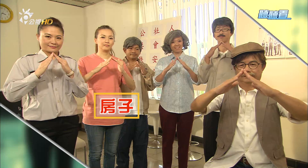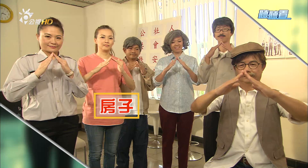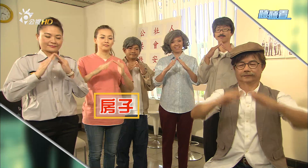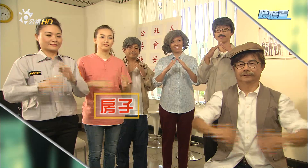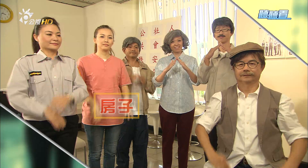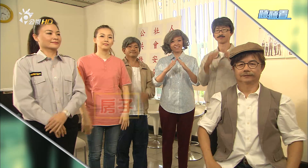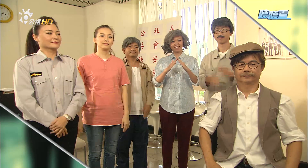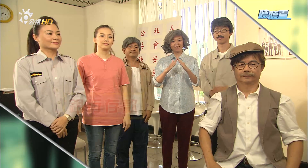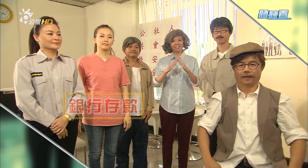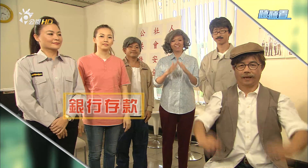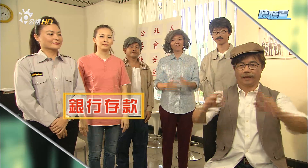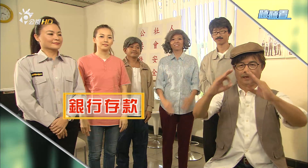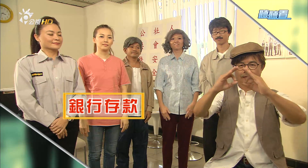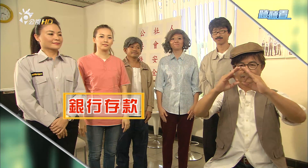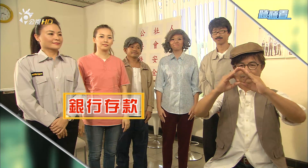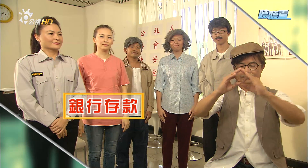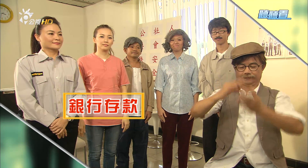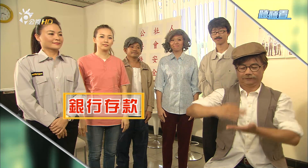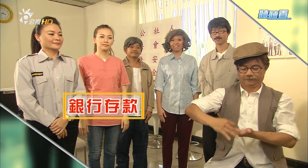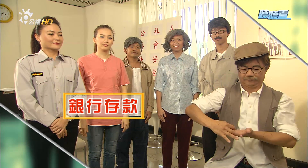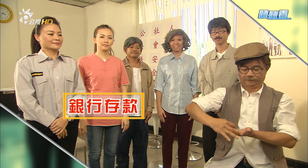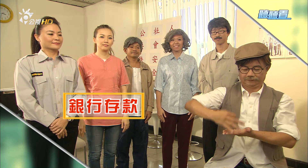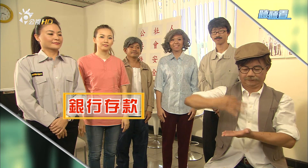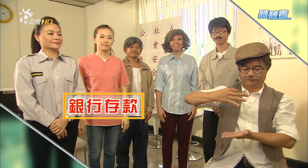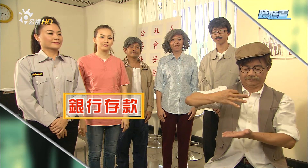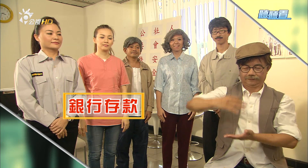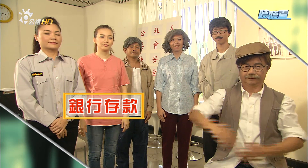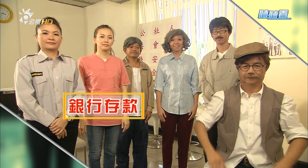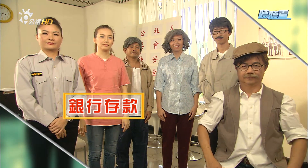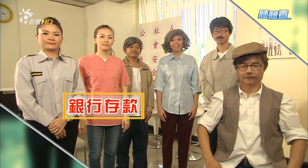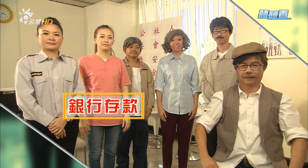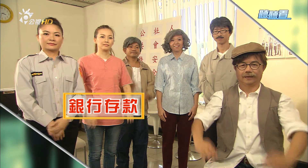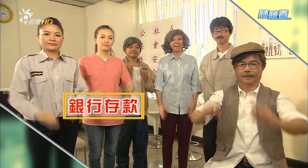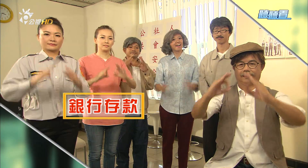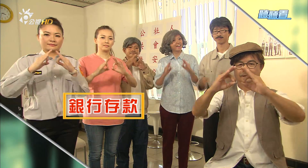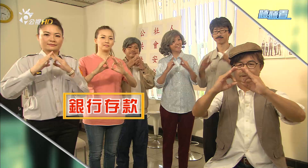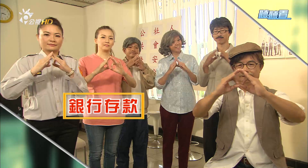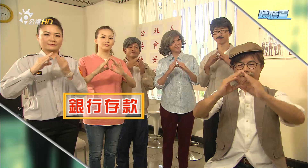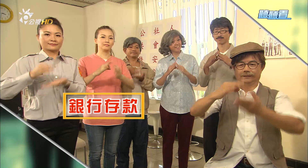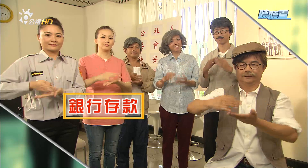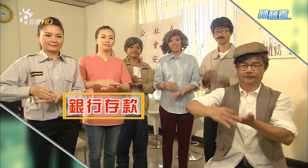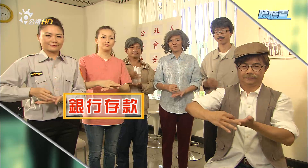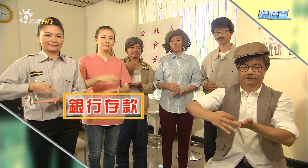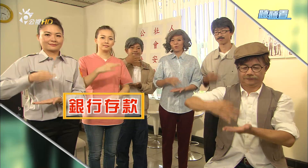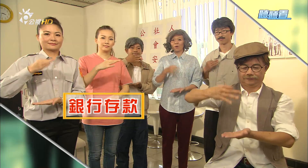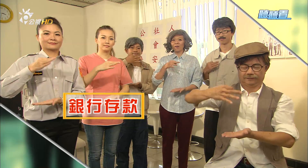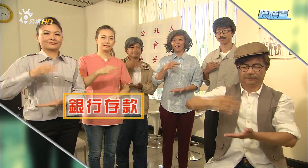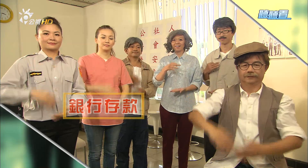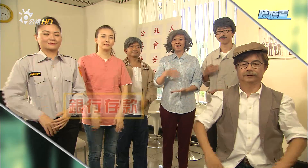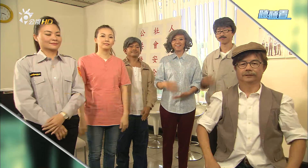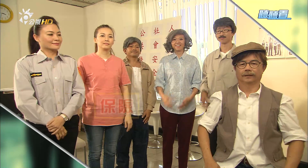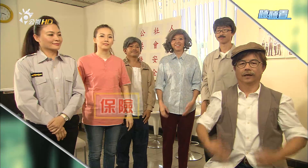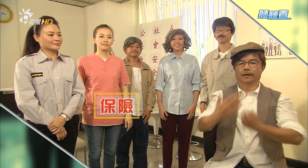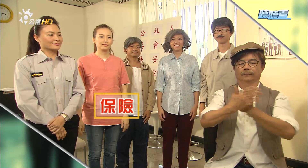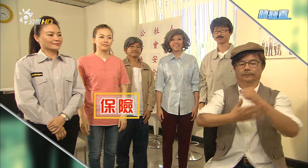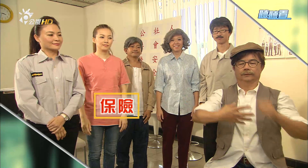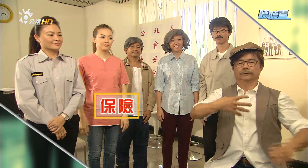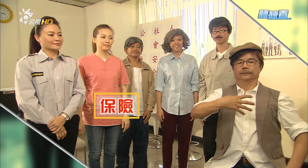房子， 银行存款 银行存款，